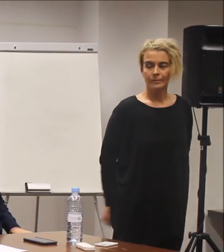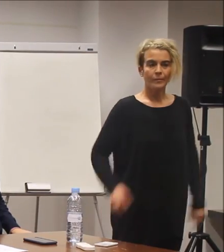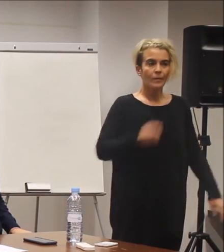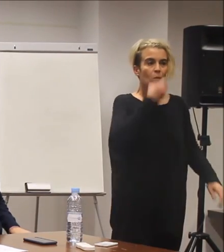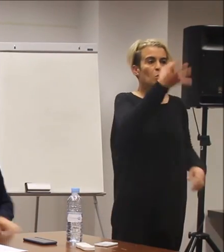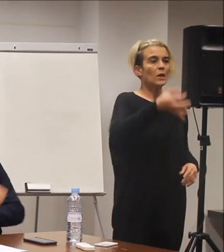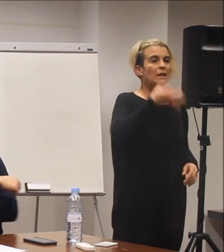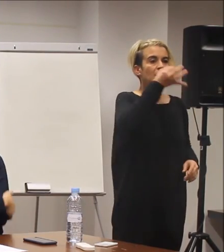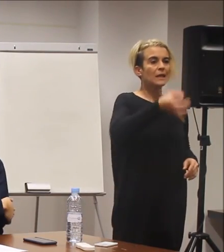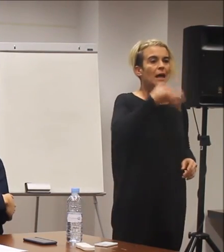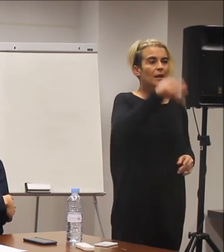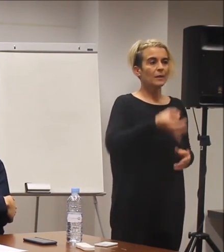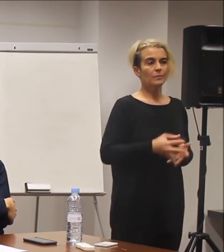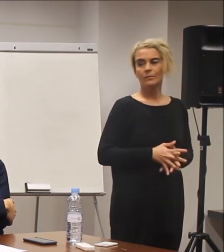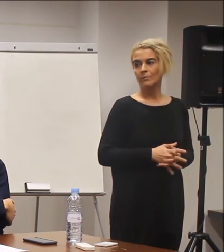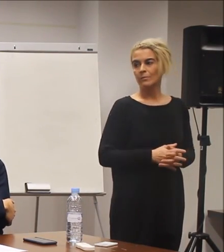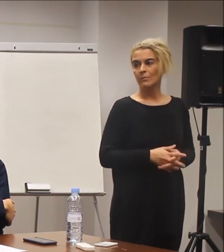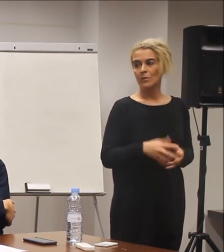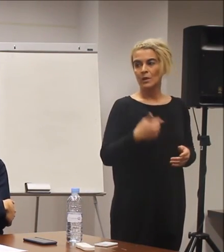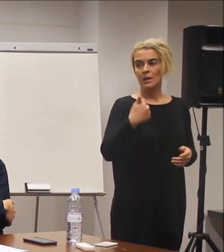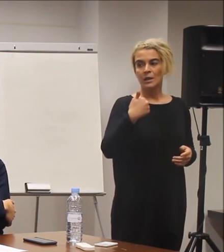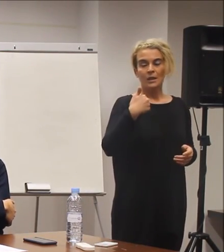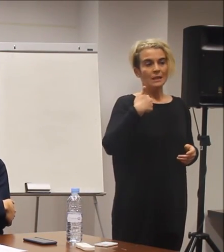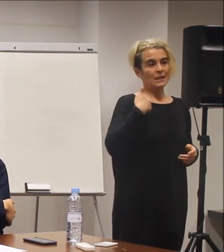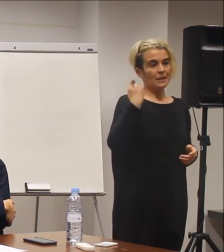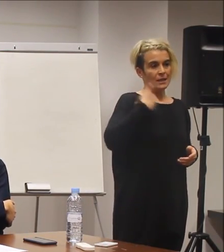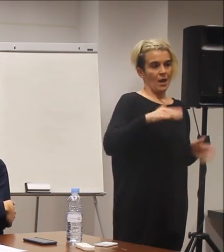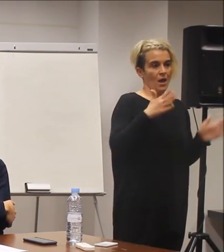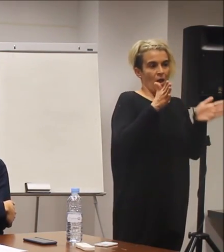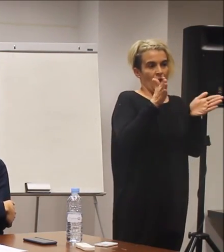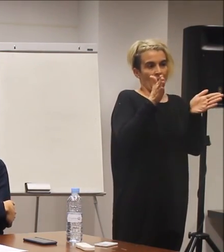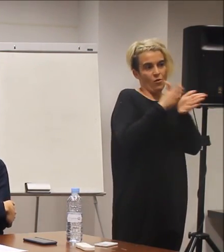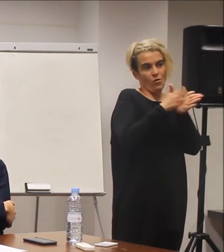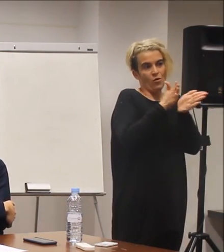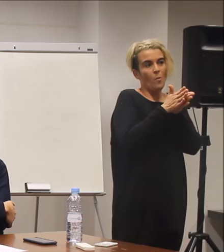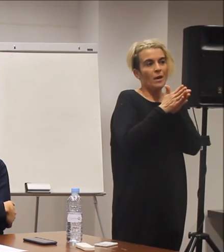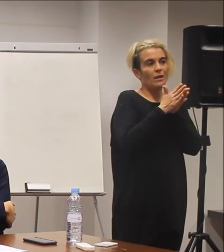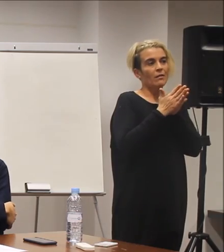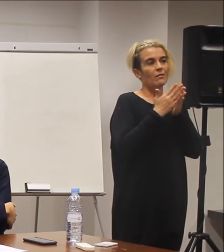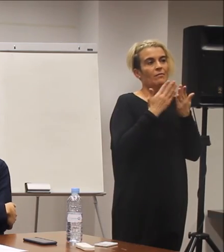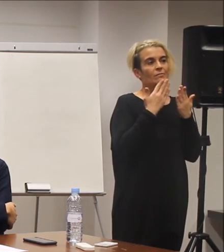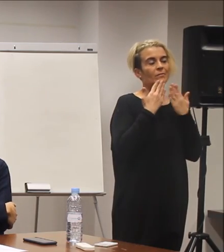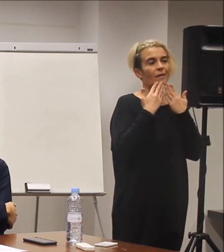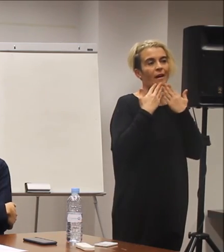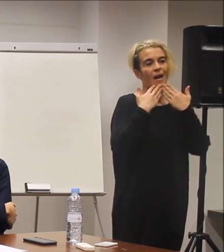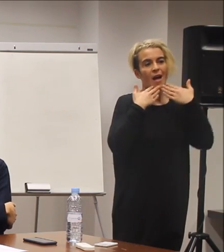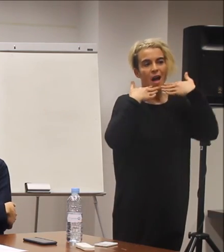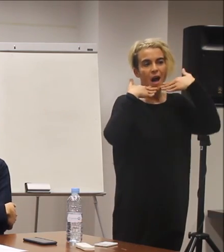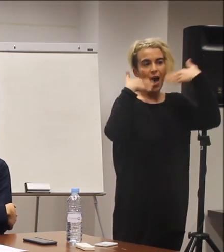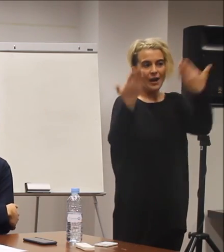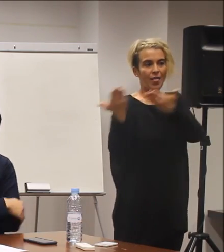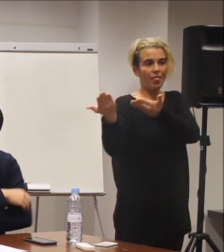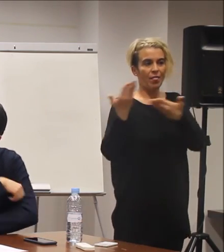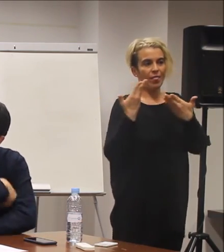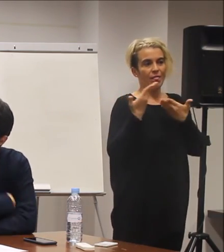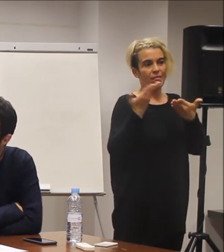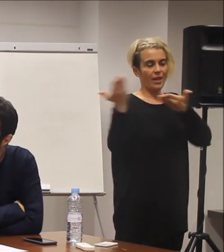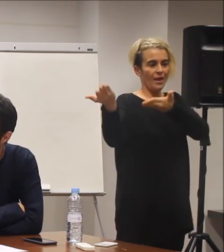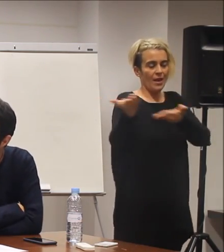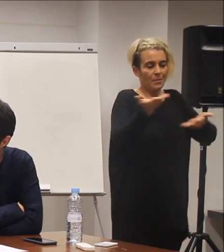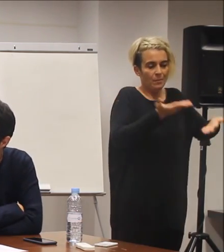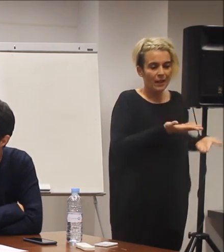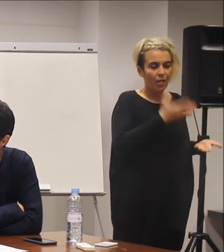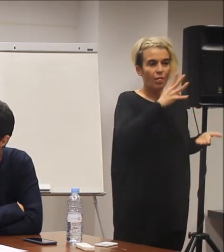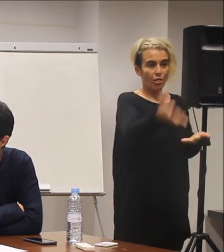Buenas tardes. Bueno, como ya ha comentado mi compañero, agradezco la invitación que nos ha dado Diego para